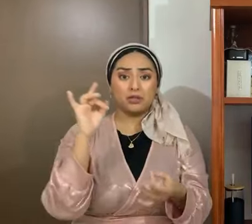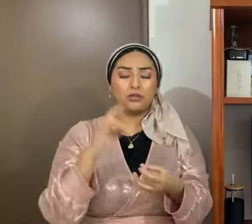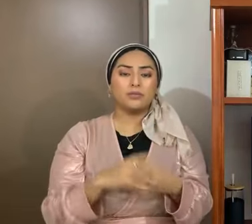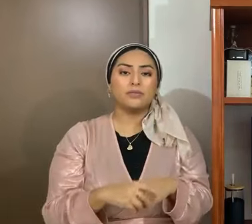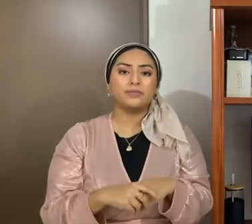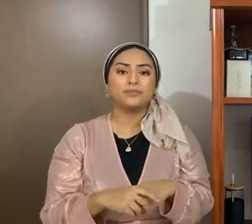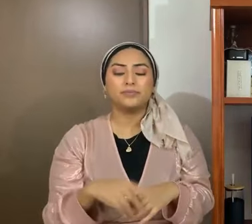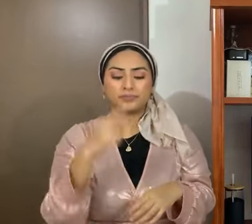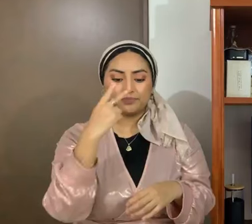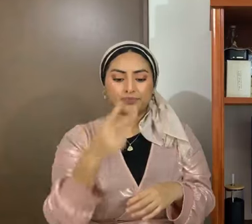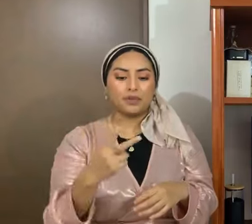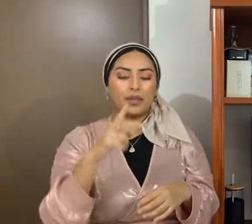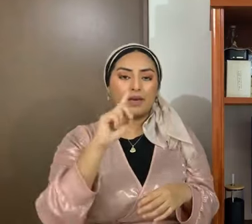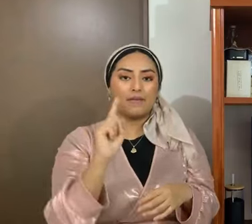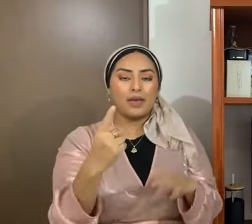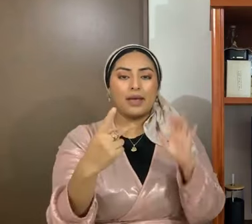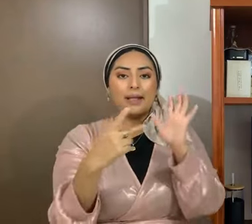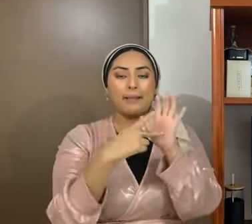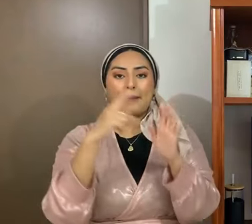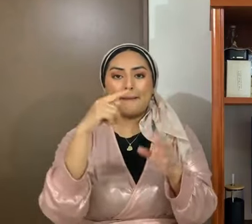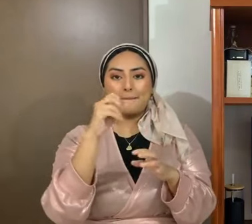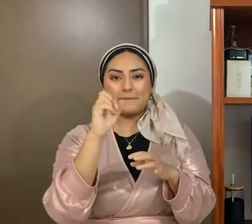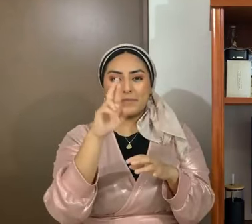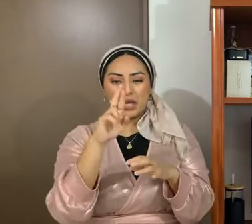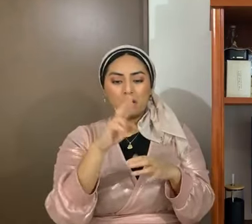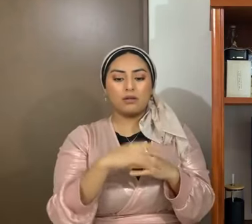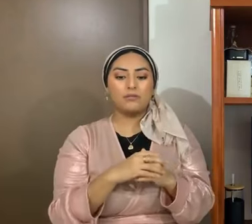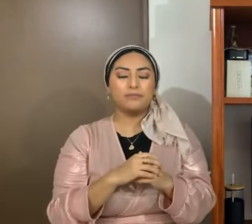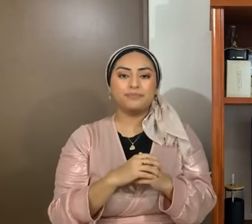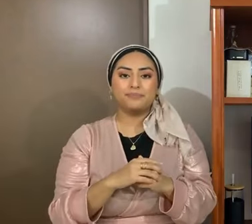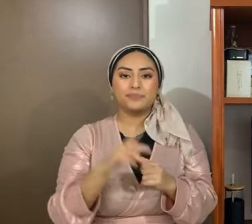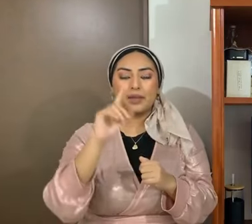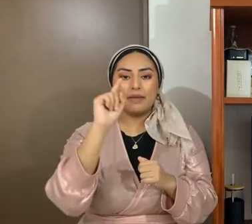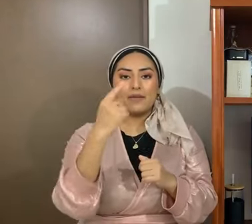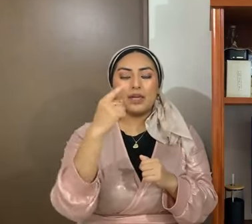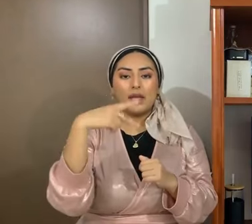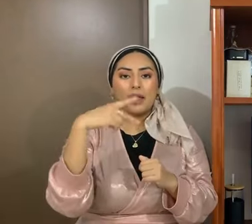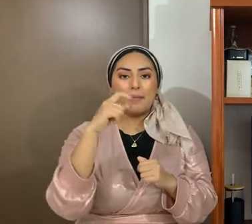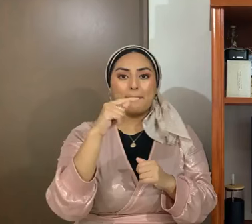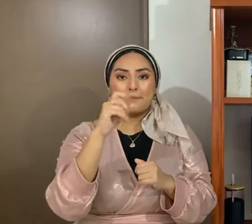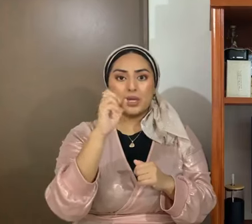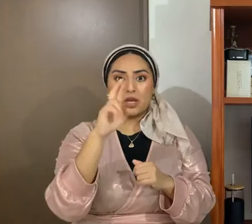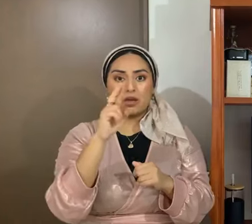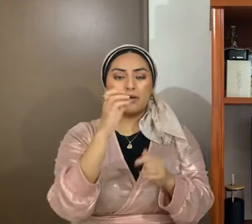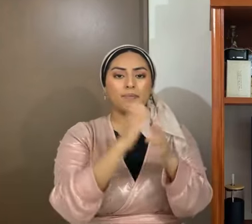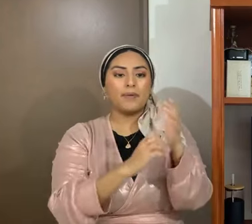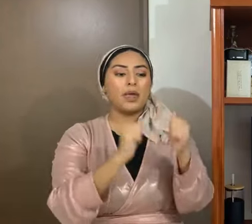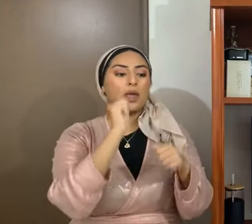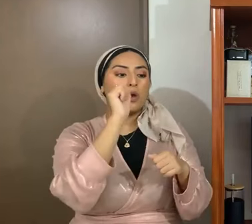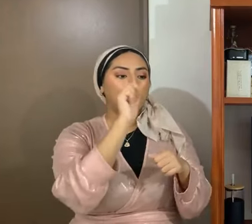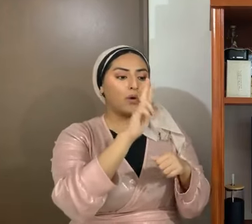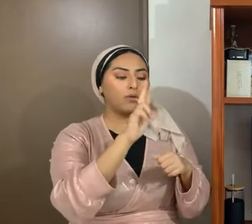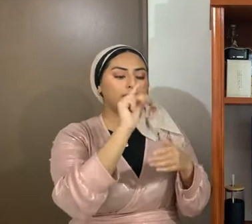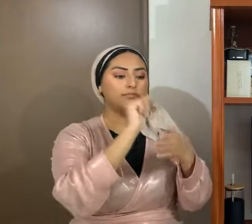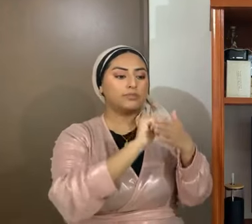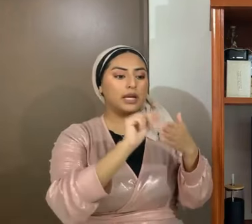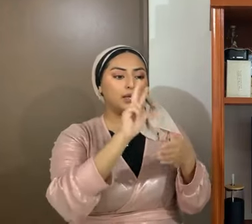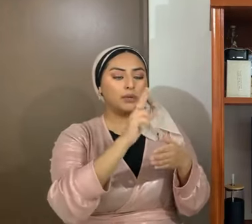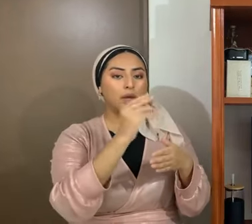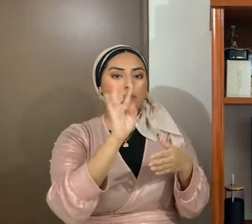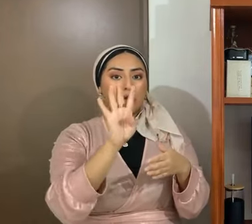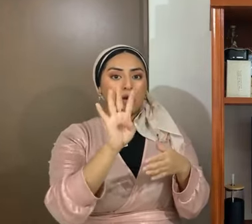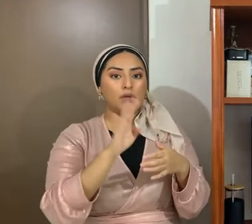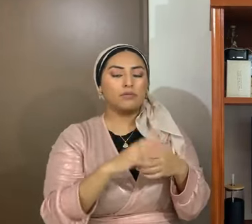carnal. Vamos a Primera de Pedro, vamos casi al final de la Biblia, Primera de Pedro, en el capítulo 3, en el verso 3 y